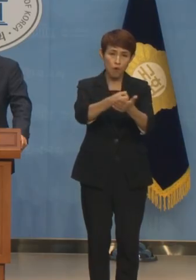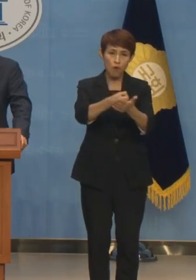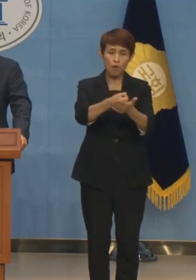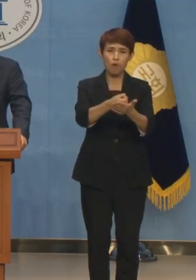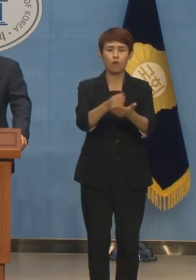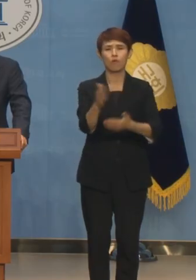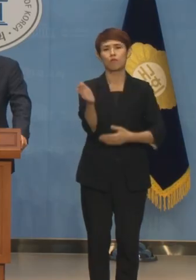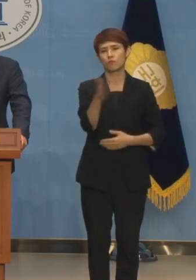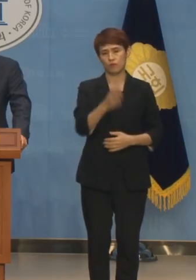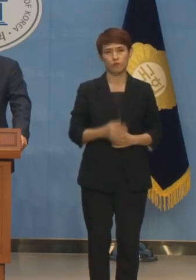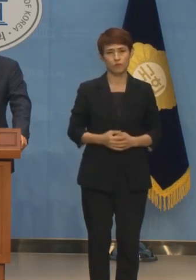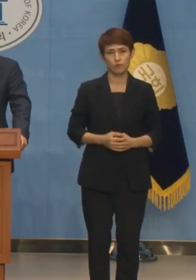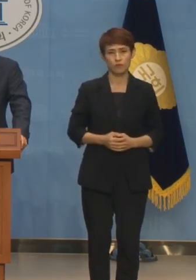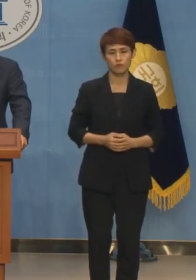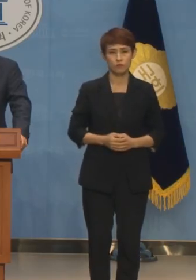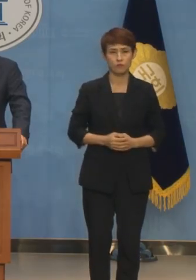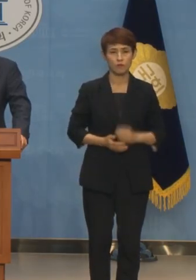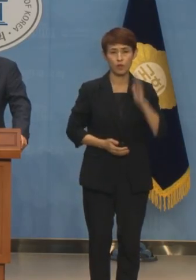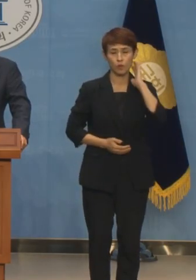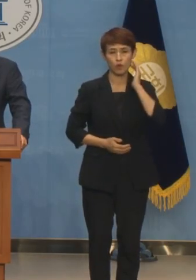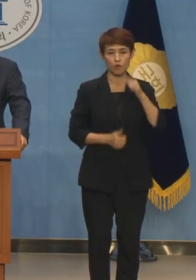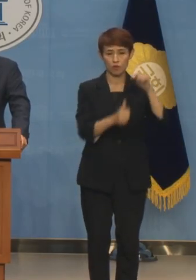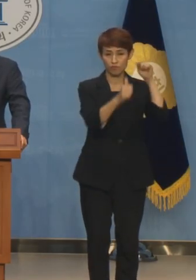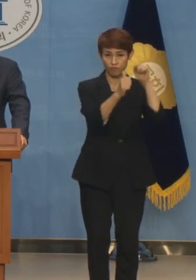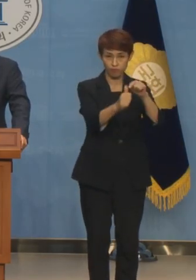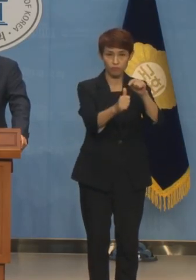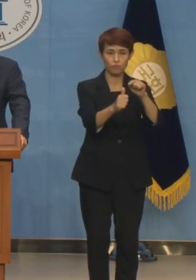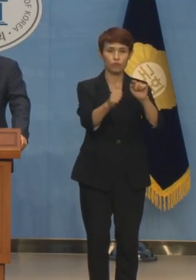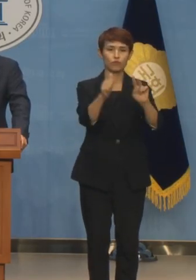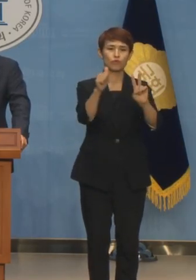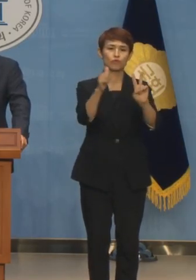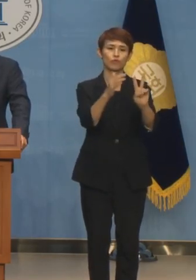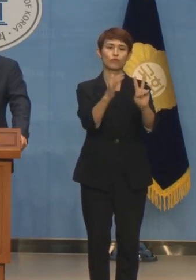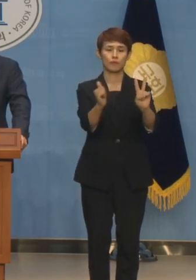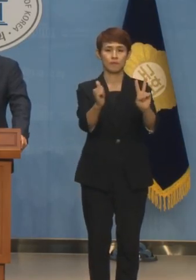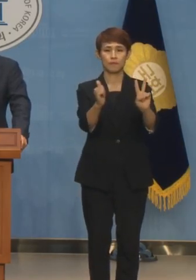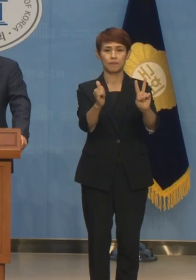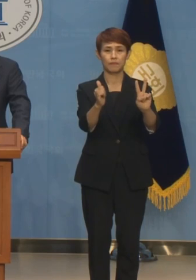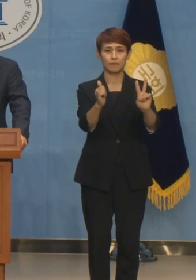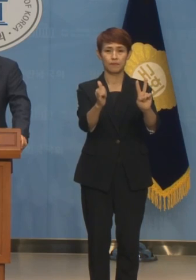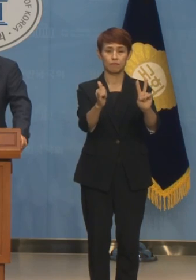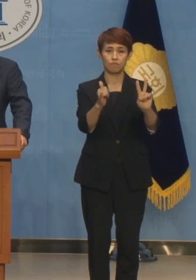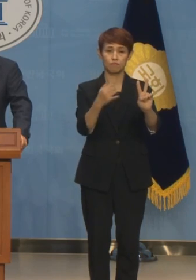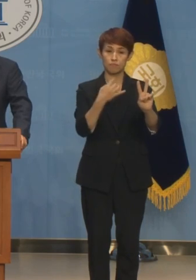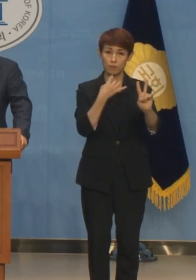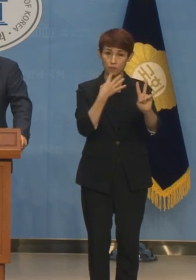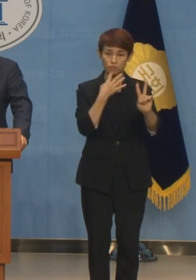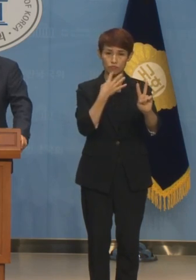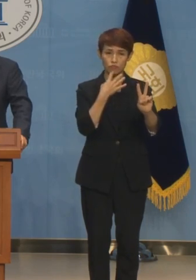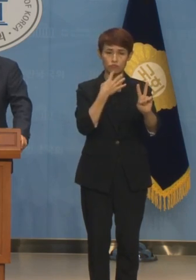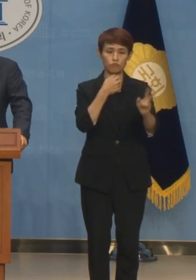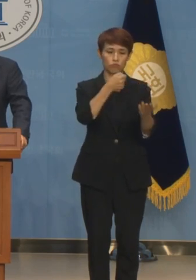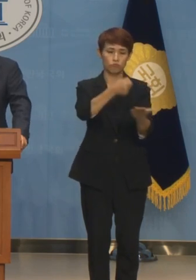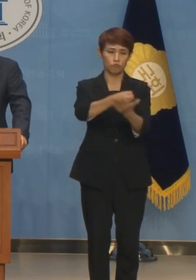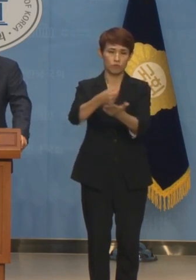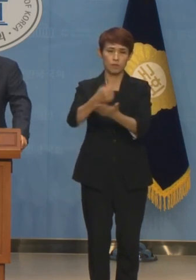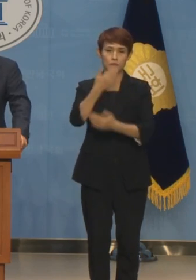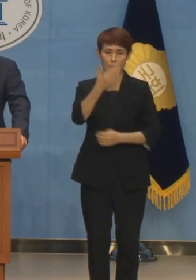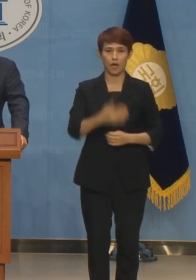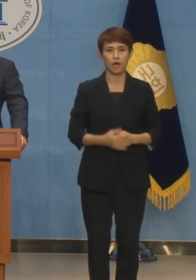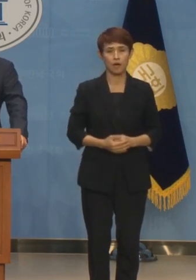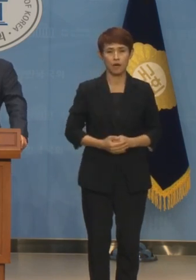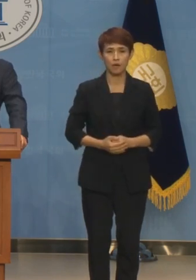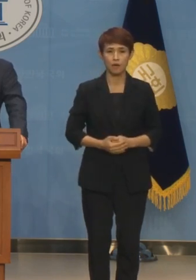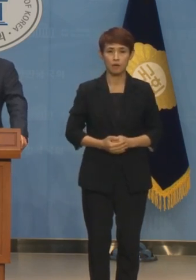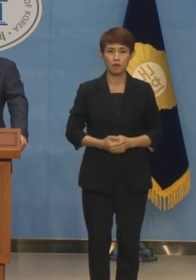아니하여 대통령이 지명한 2명의 출석만으로도 의결이 가능하다.